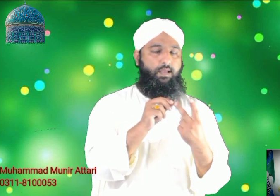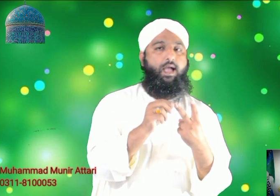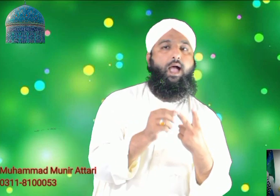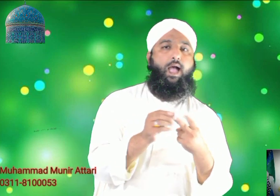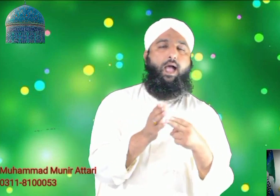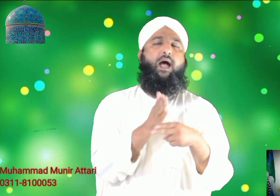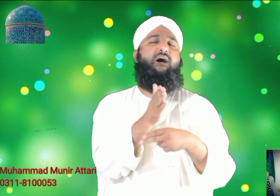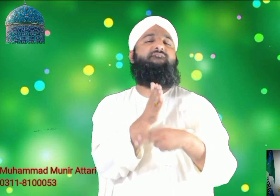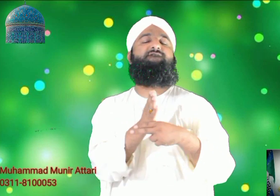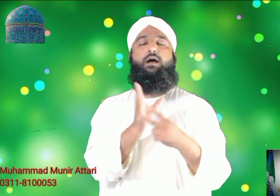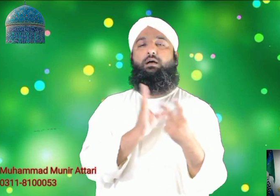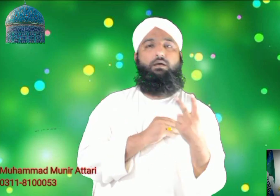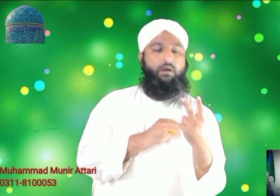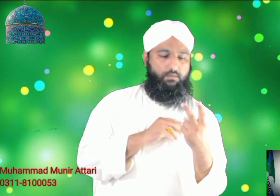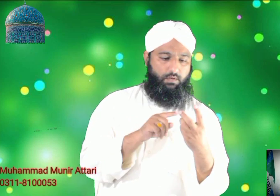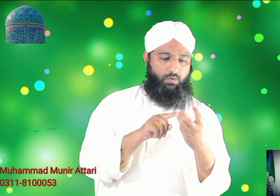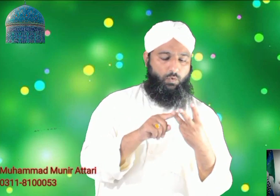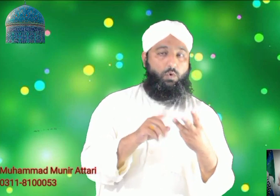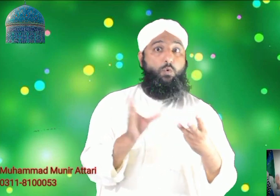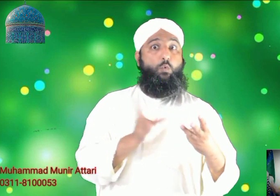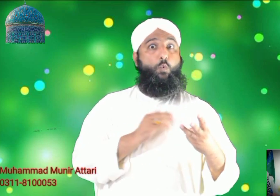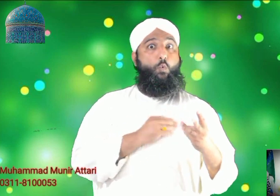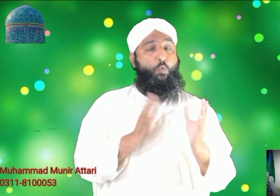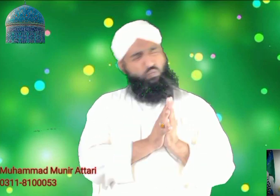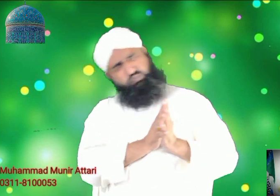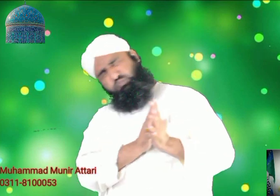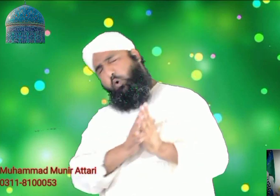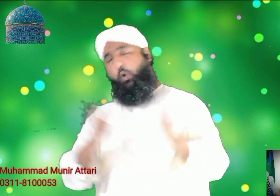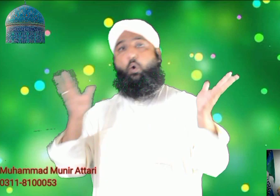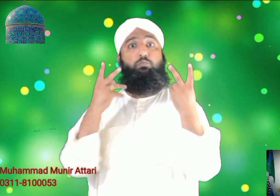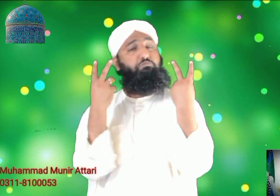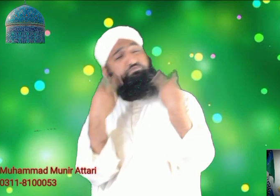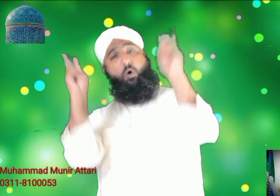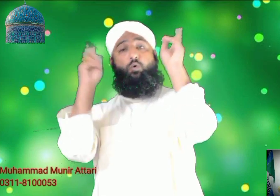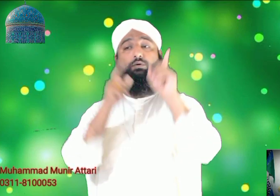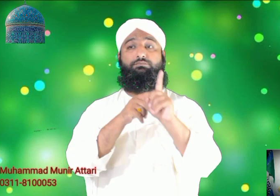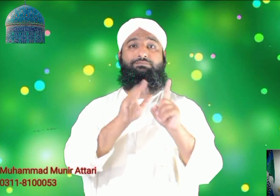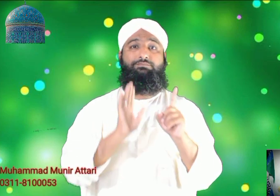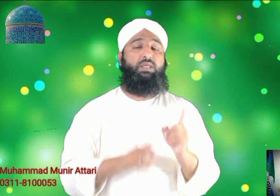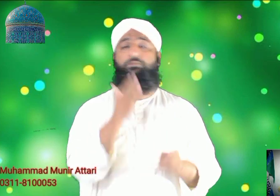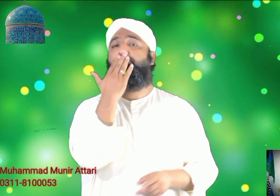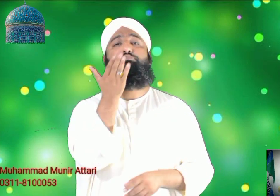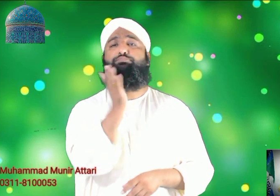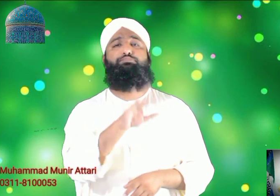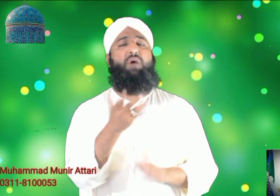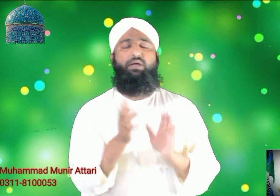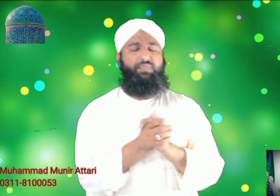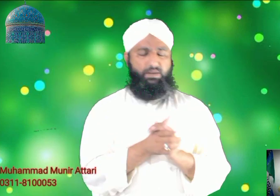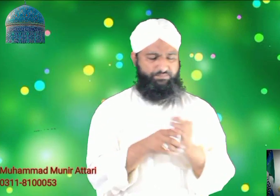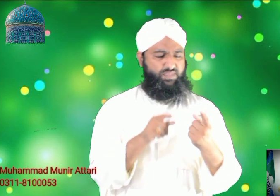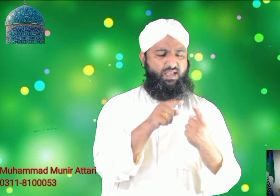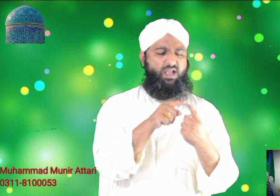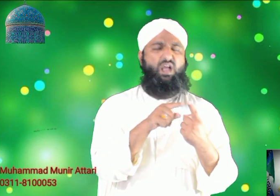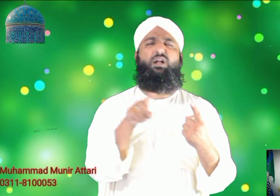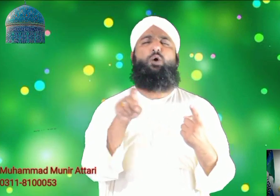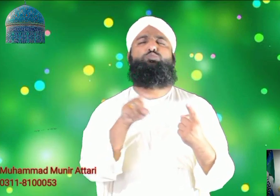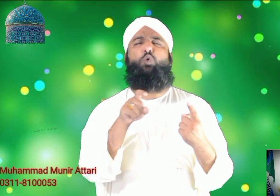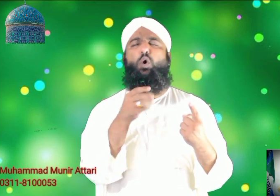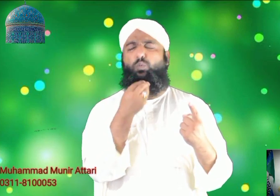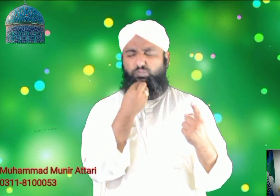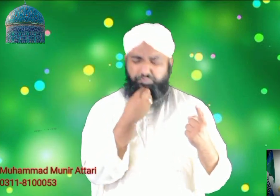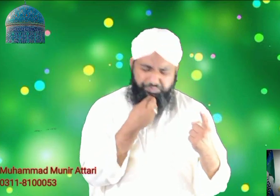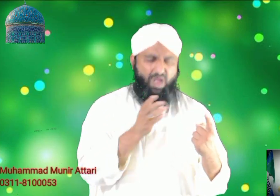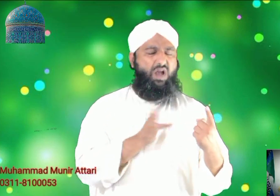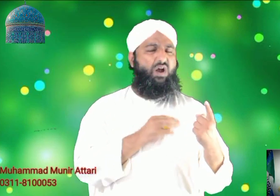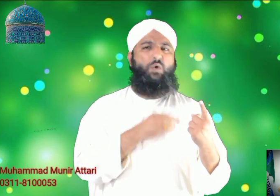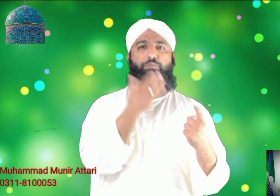درمیانہ، اور ایک ہوتا ہے بہت زیادہ شدید. اب اس کی مثال کیا ہے؟ کمزور خوف کیا ہے؟ کہ خوف خدا